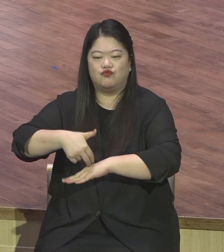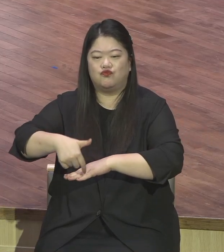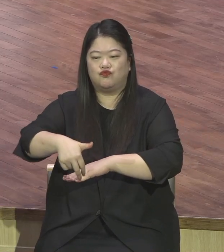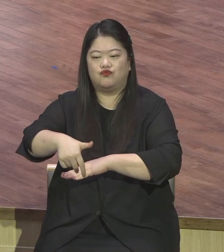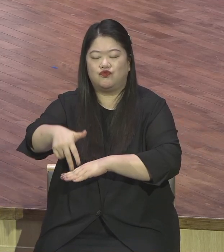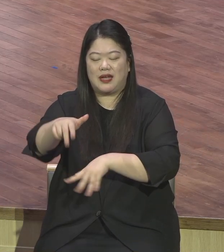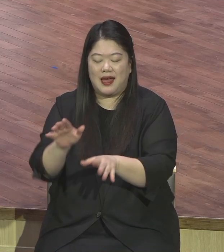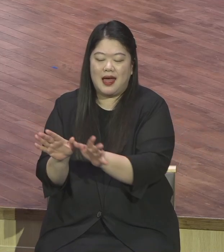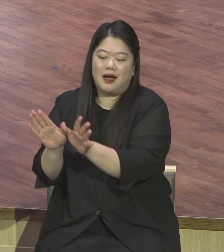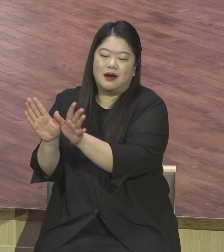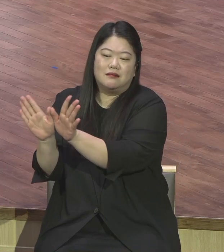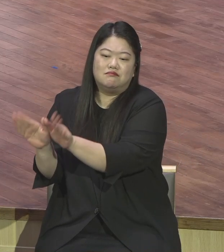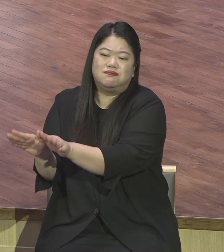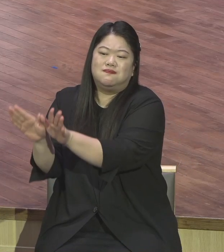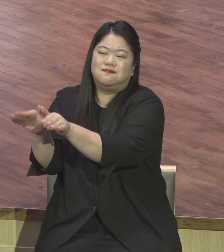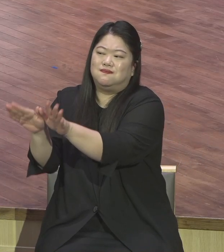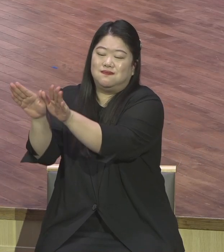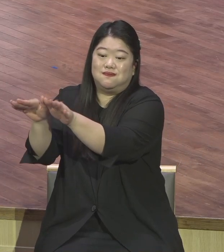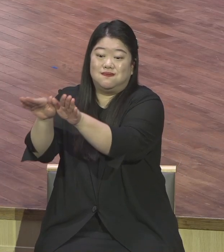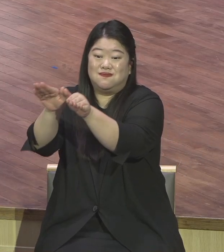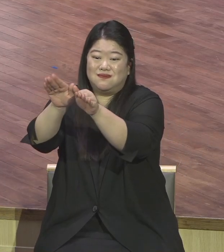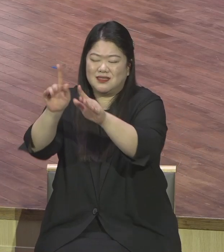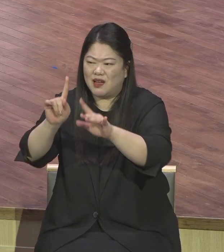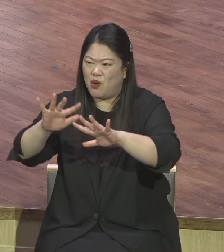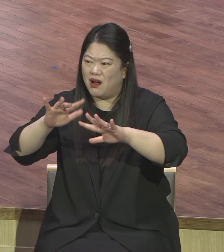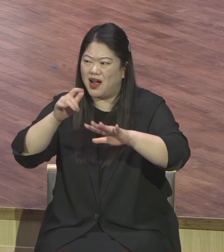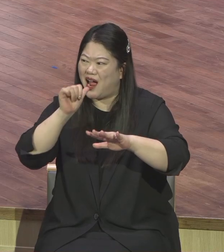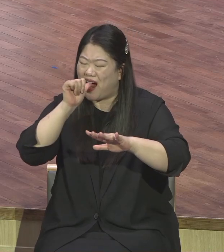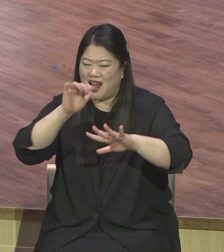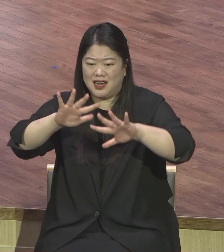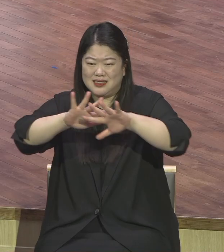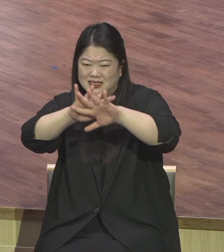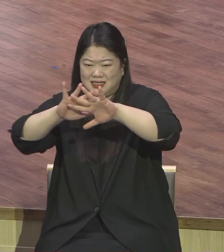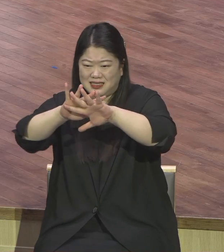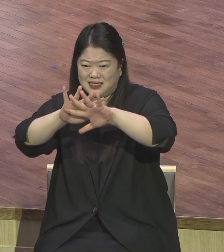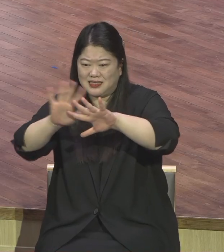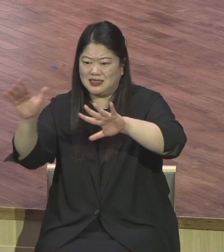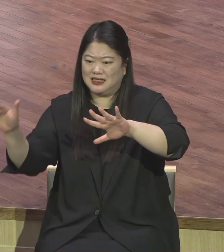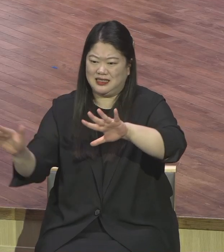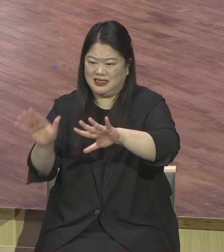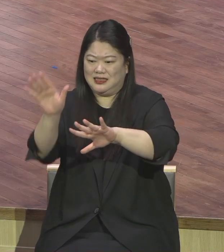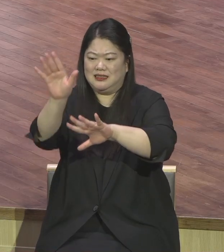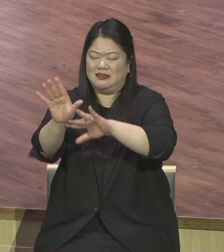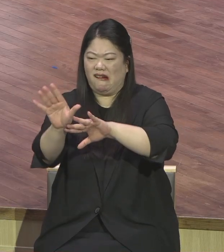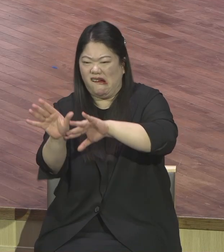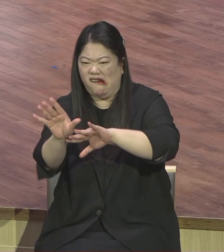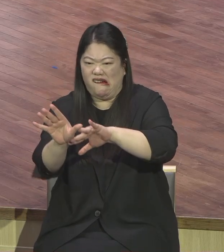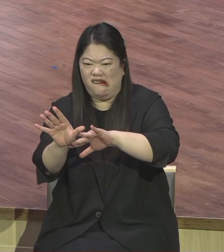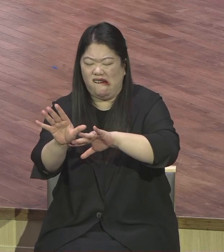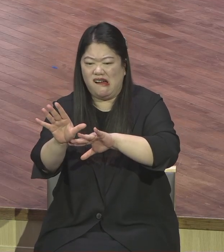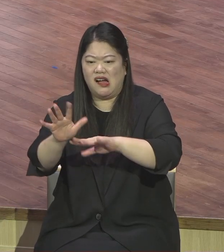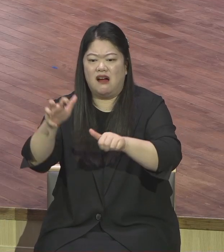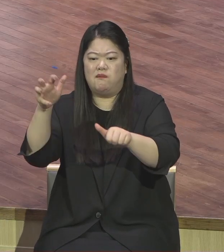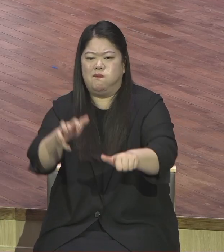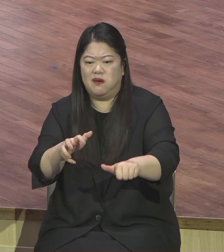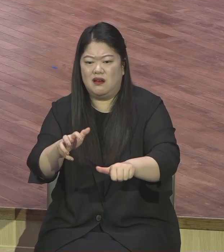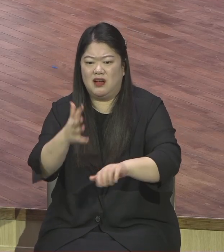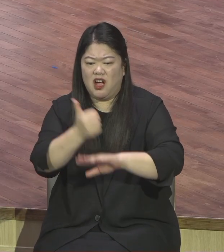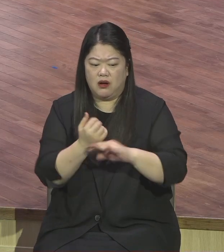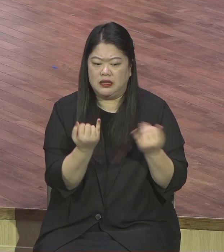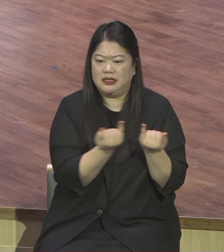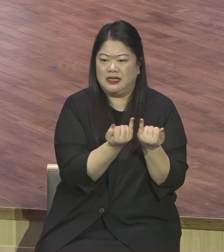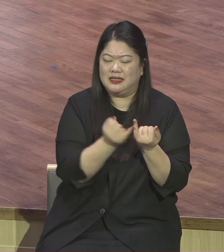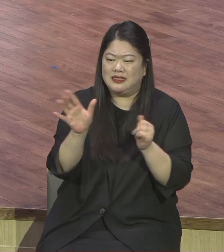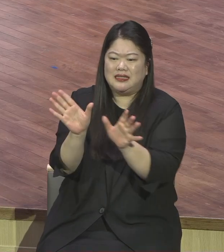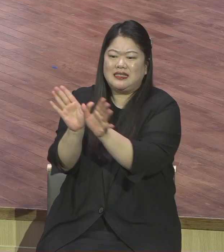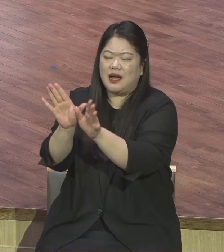걸렸어. 나비가 죽게 생겼어. 그래서 그 숲을 헤치고 가서 그 나비를